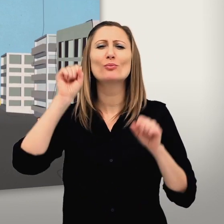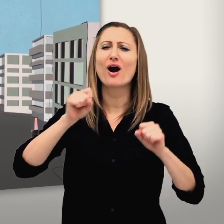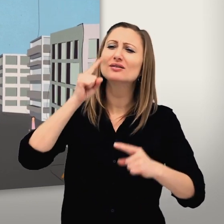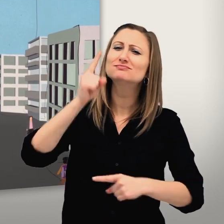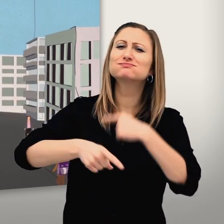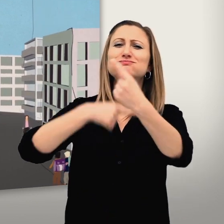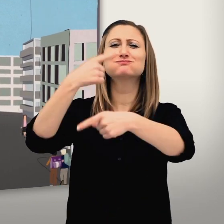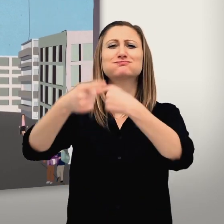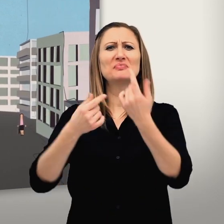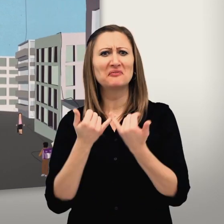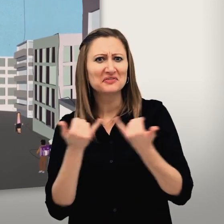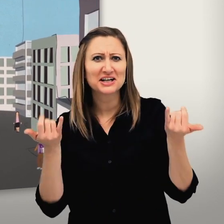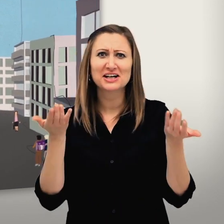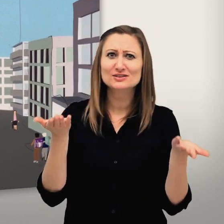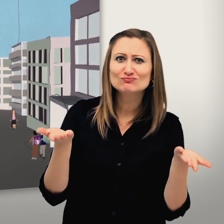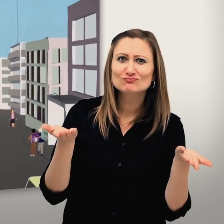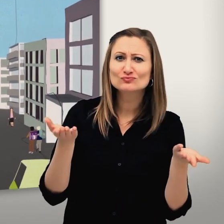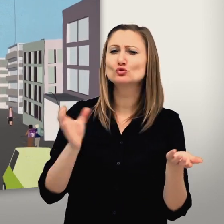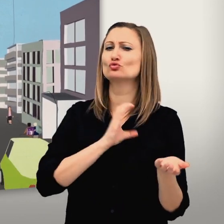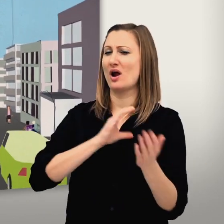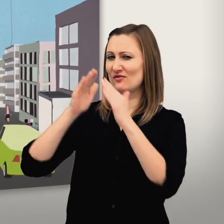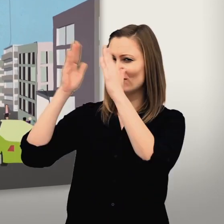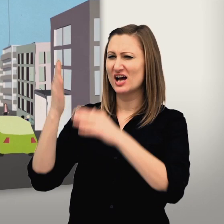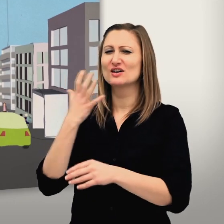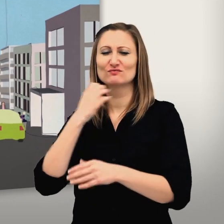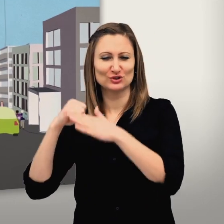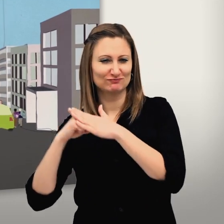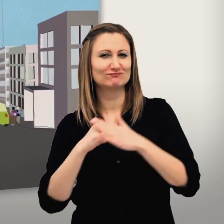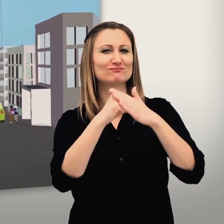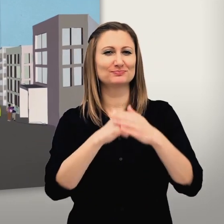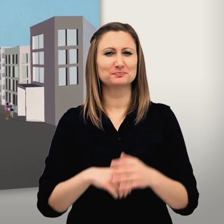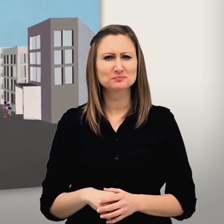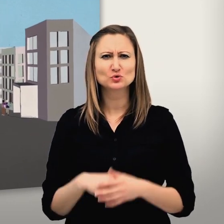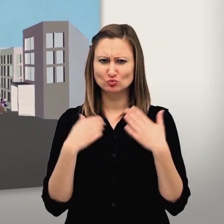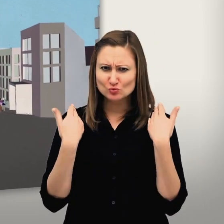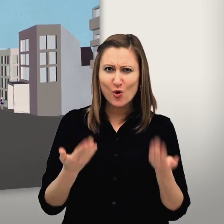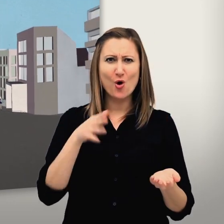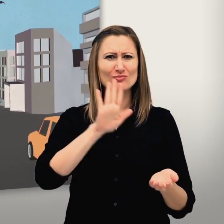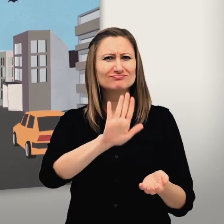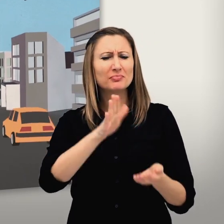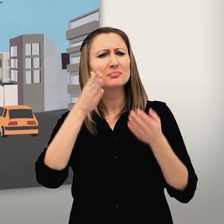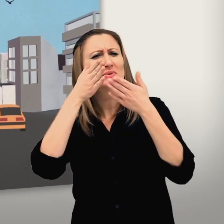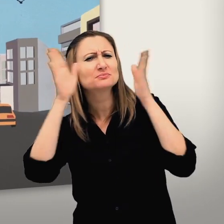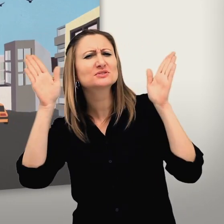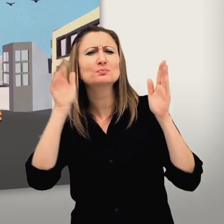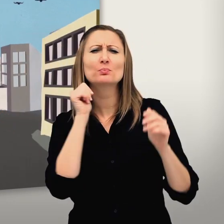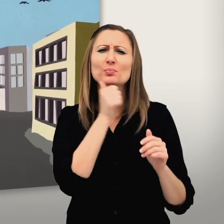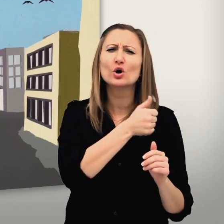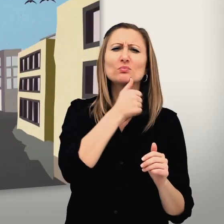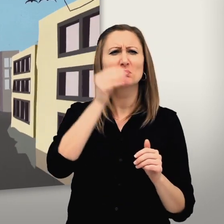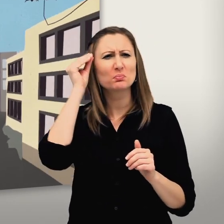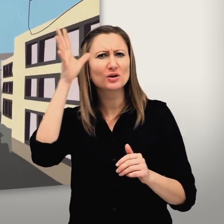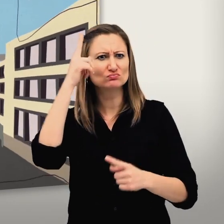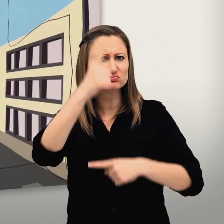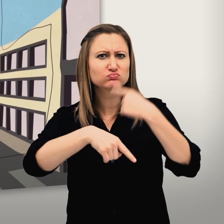Die Zukunftsmöglichkeiten junger Menschen will das Chancenwerk verbessern. Bildungsperspektiven dürfen nicht dem Zufall